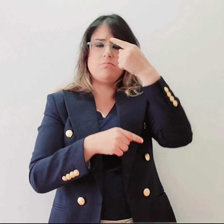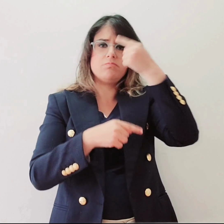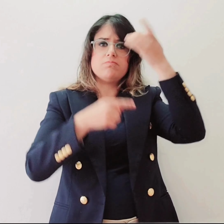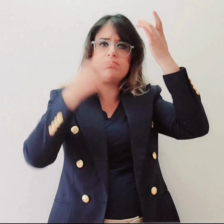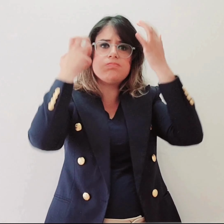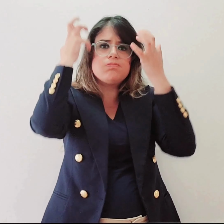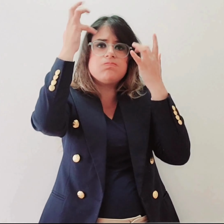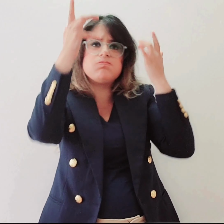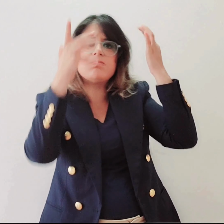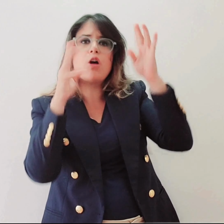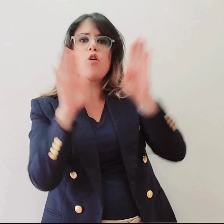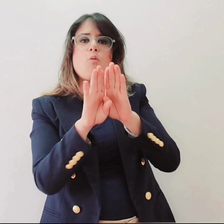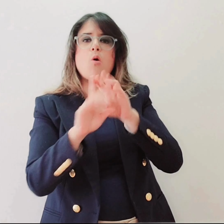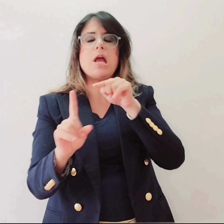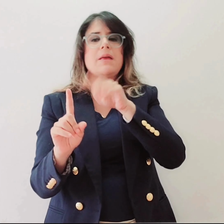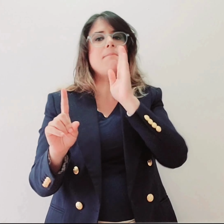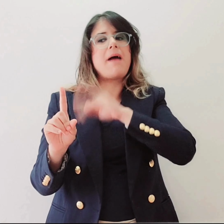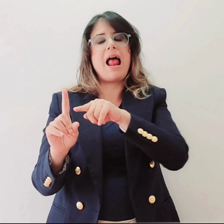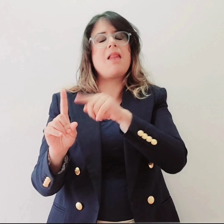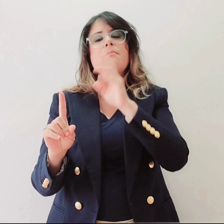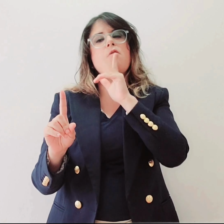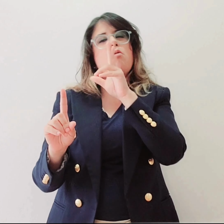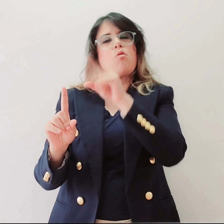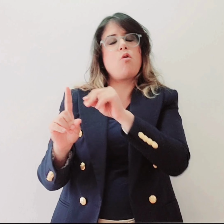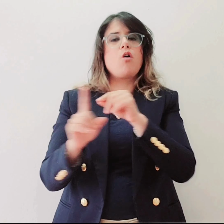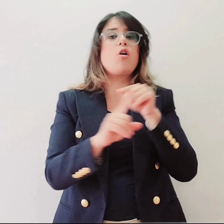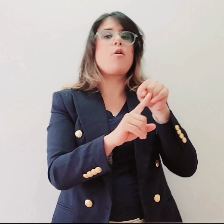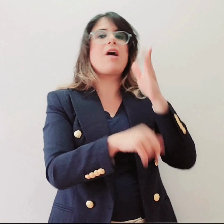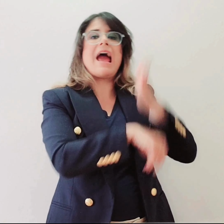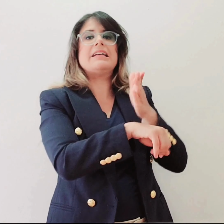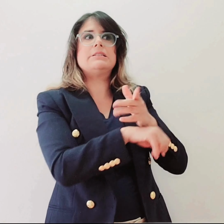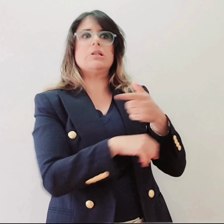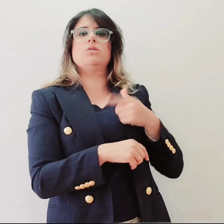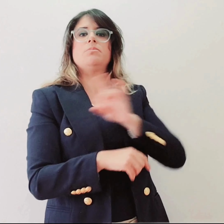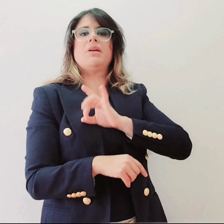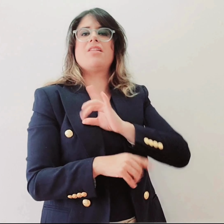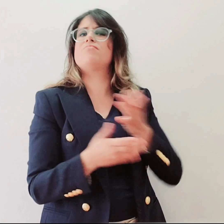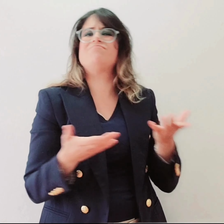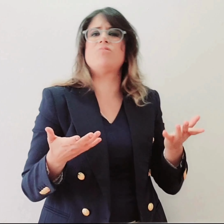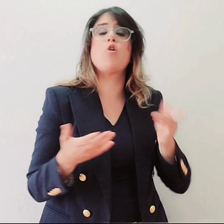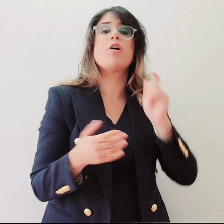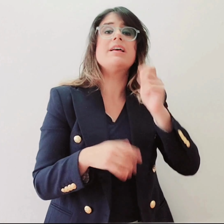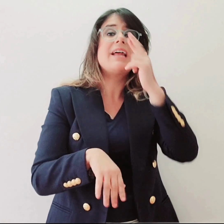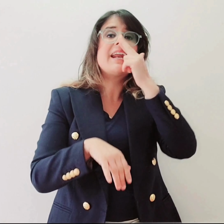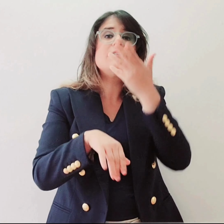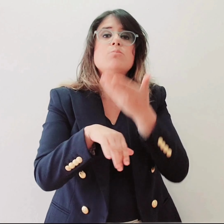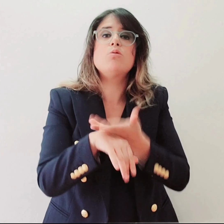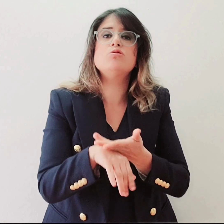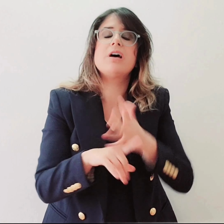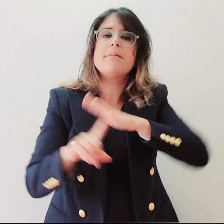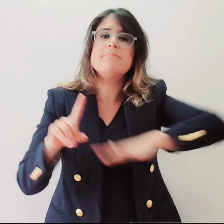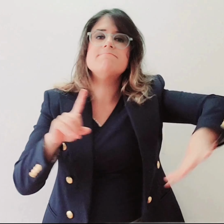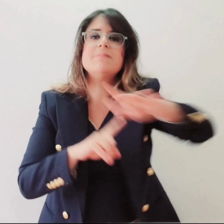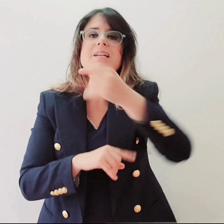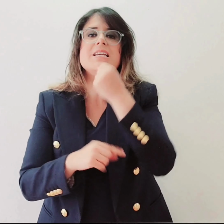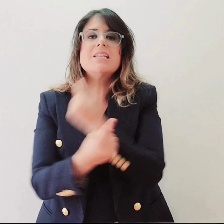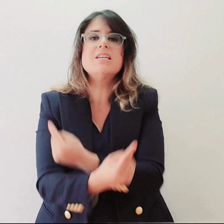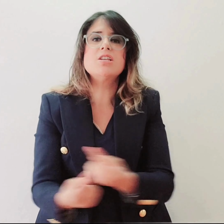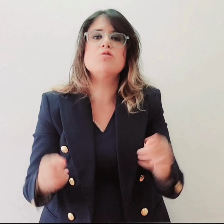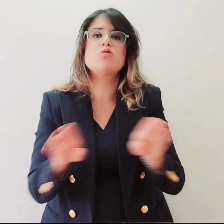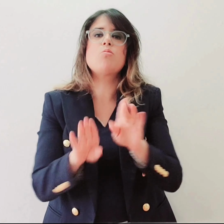conducta y vamos a desarrollar la habilidad que ayude a hacer mejor las cosas y vamos a ir trabajando en la responsabilidad y en la participación activa de